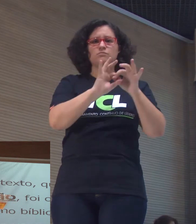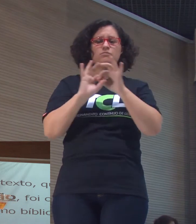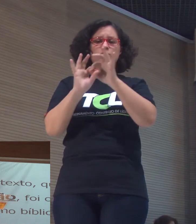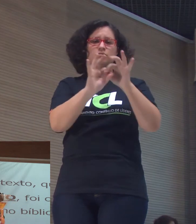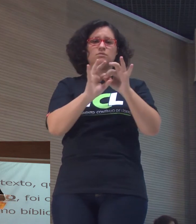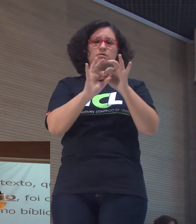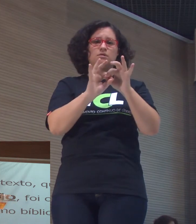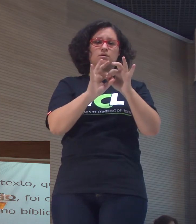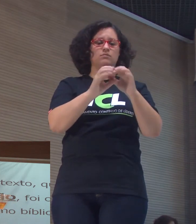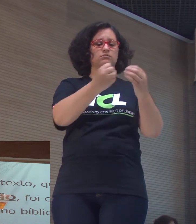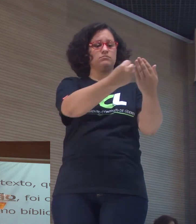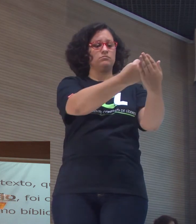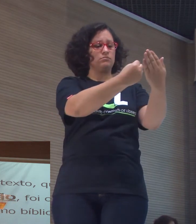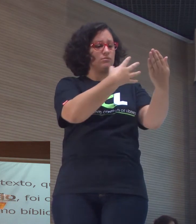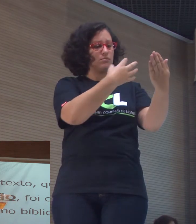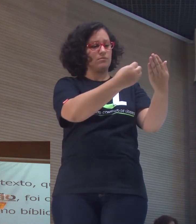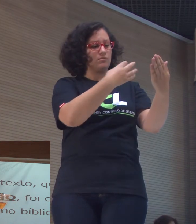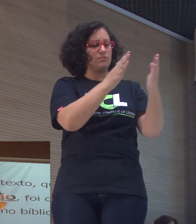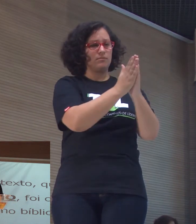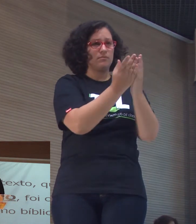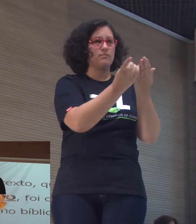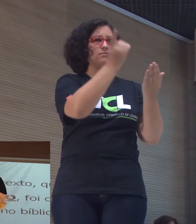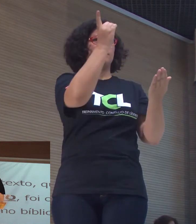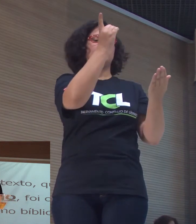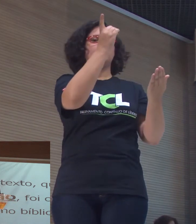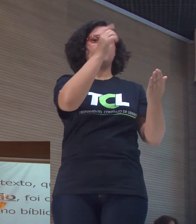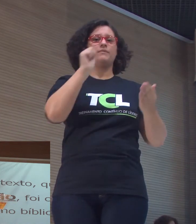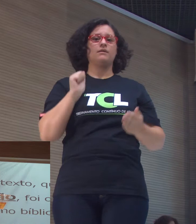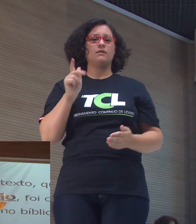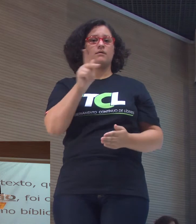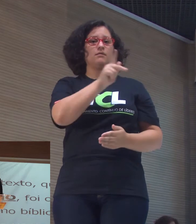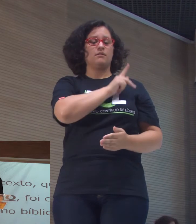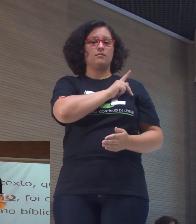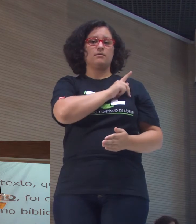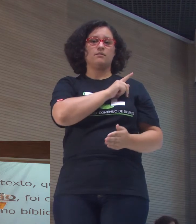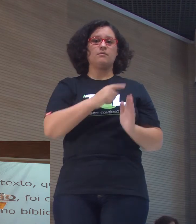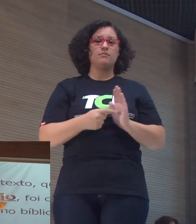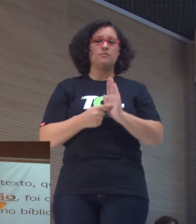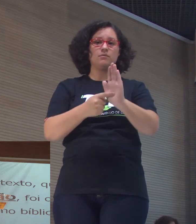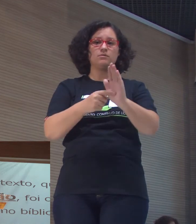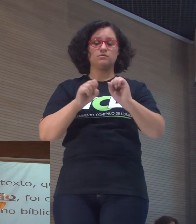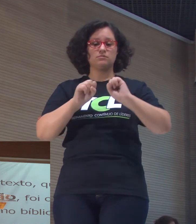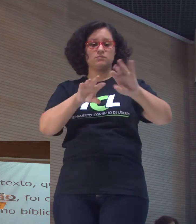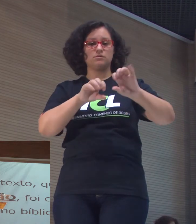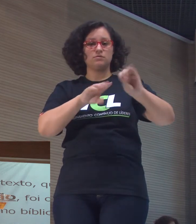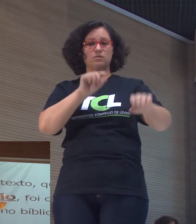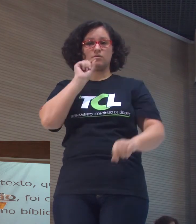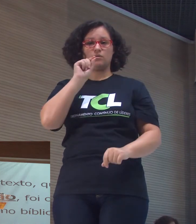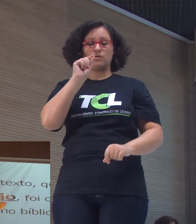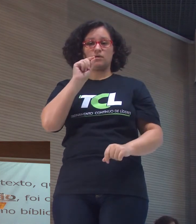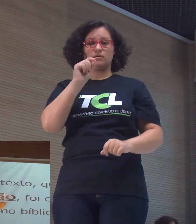dos apóstolos? O ensino dos apóstolos tinha como base o Antigo Testamento. E o Antigo